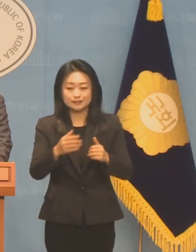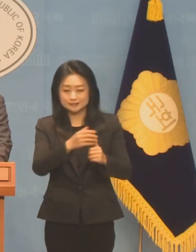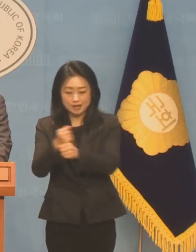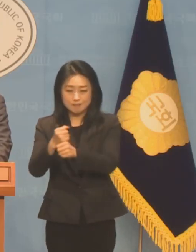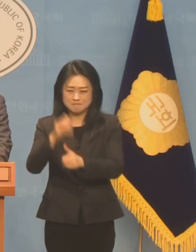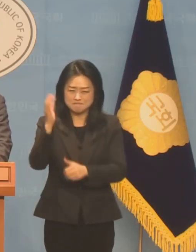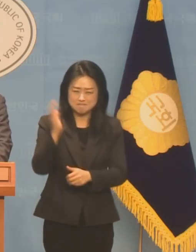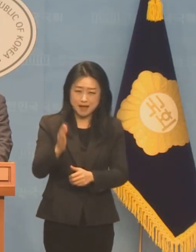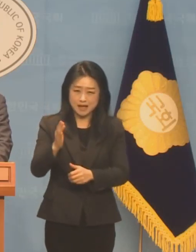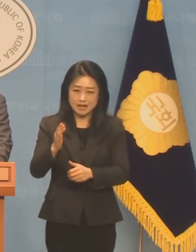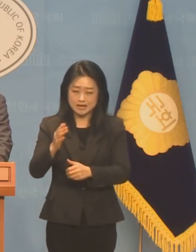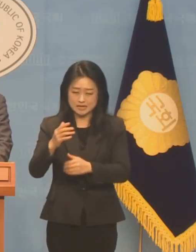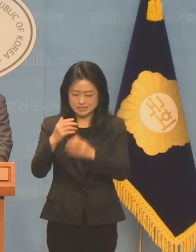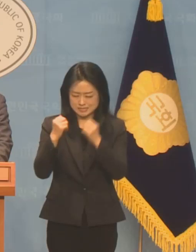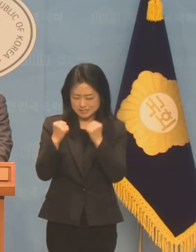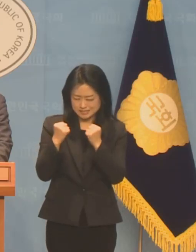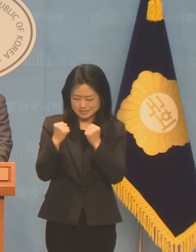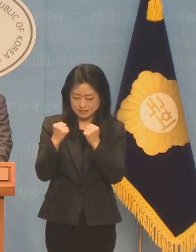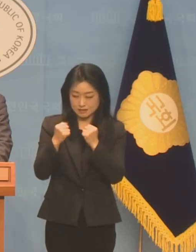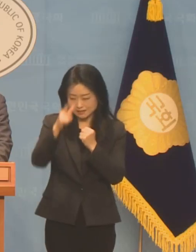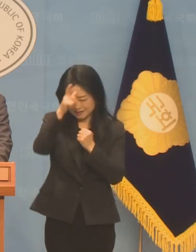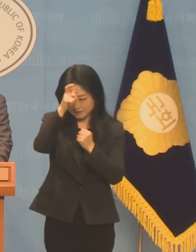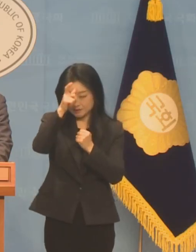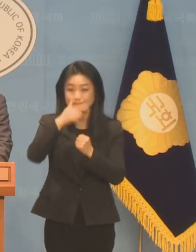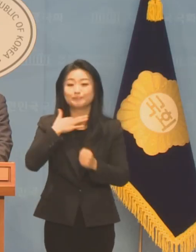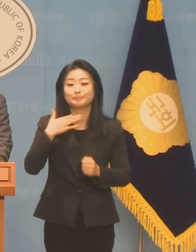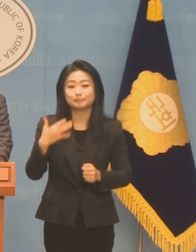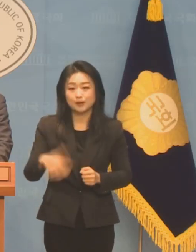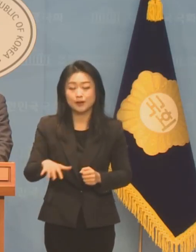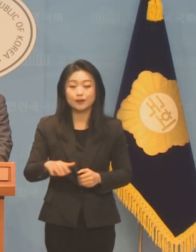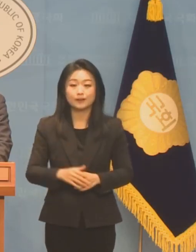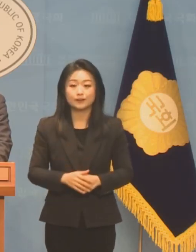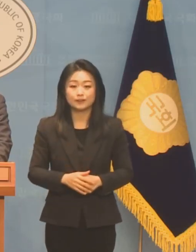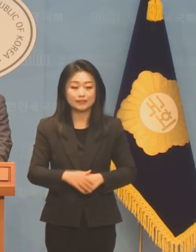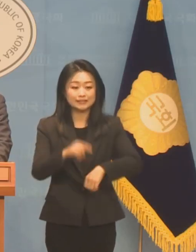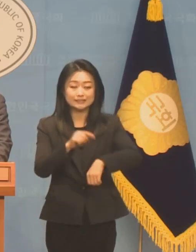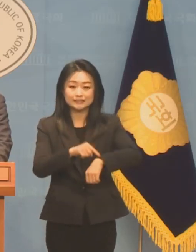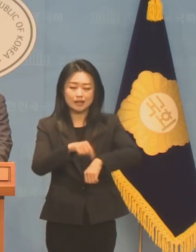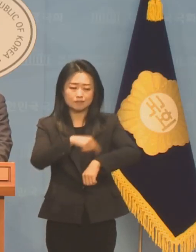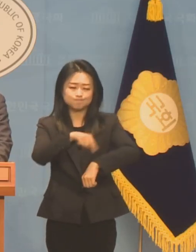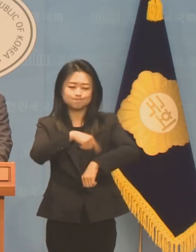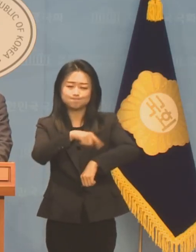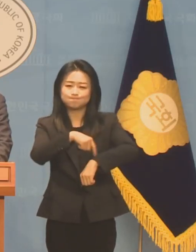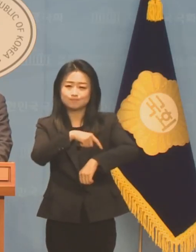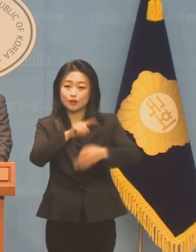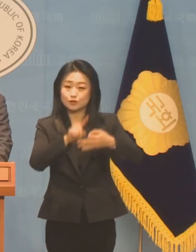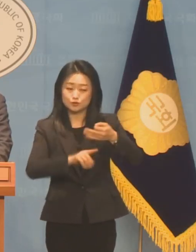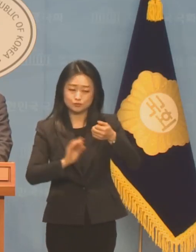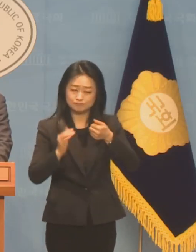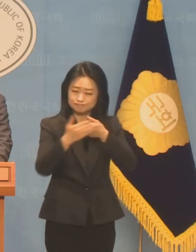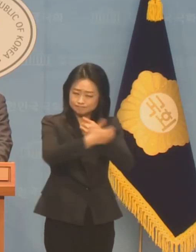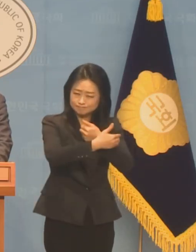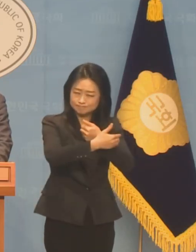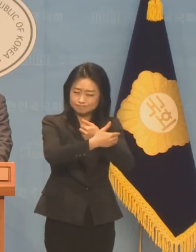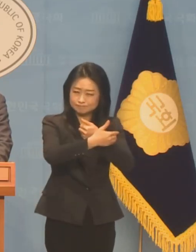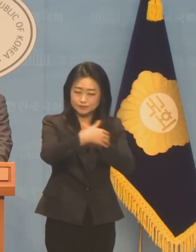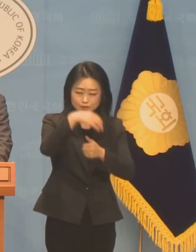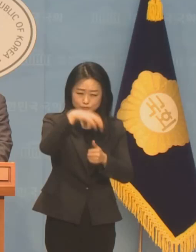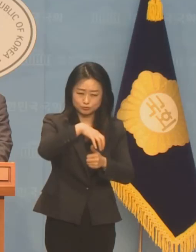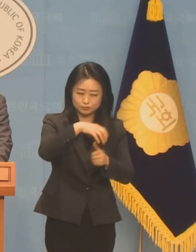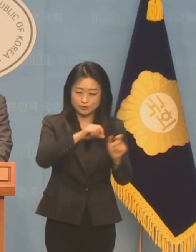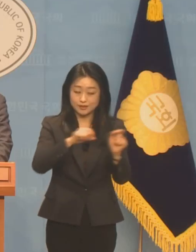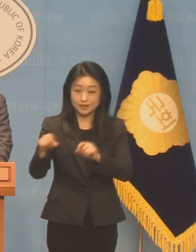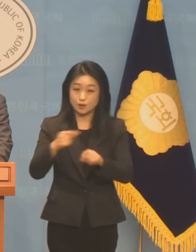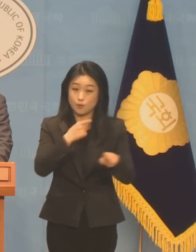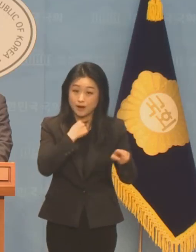않았습니다. 내란 세력 일당은 아무리 시간을 끌면서 수괴인 윤석열의 체포와 구속을 지연시킨다